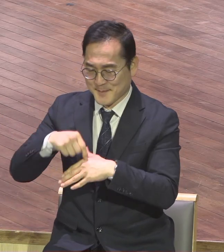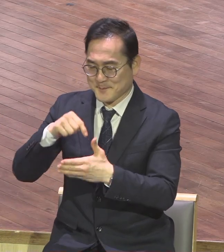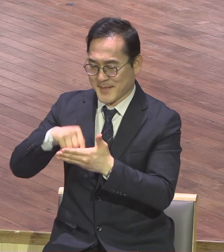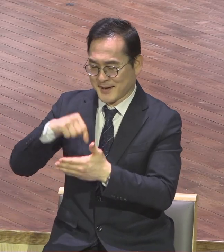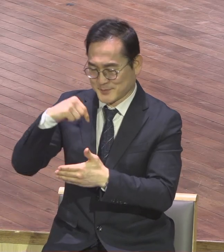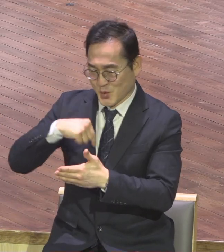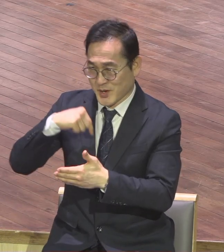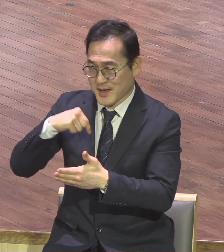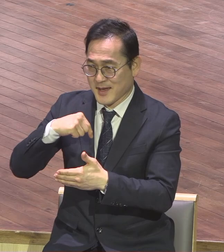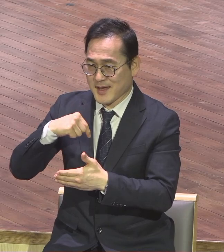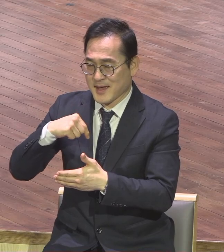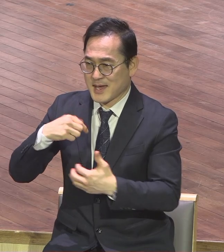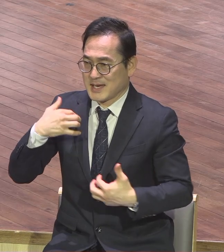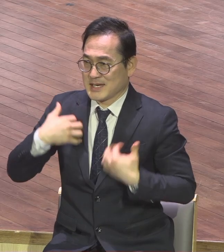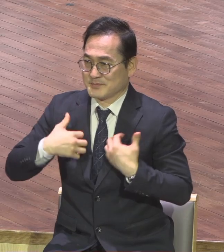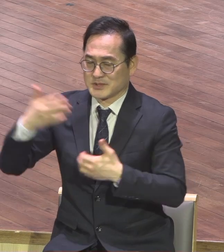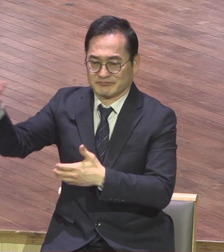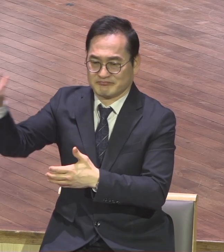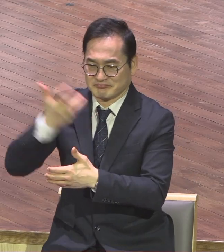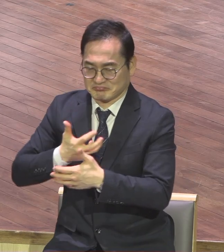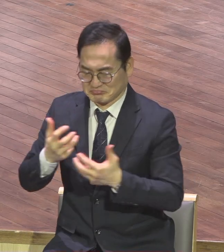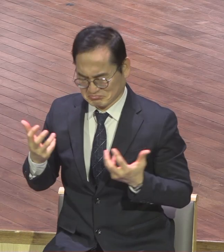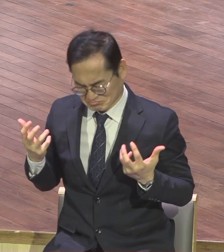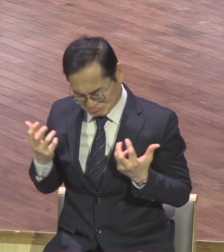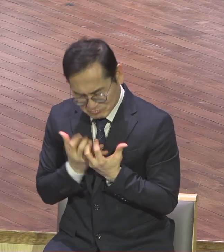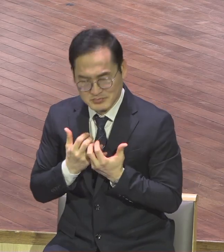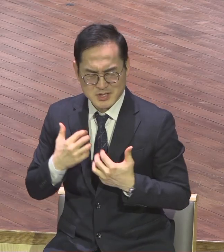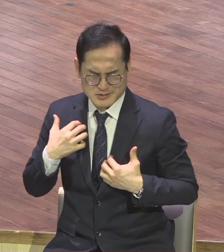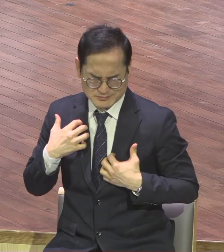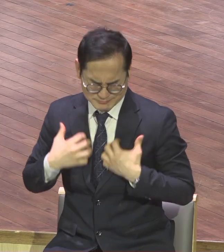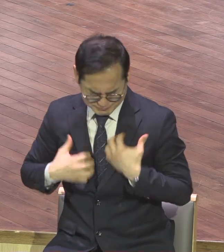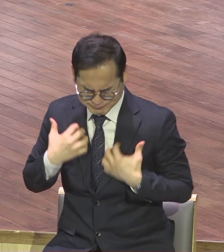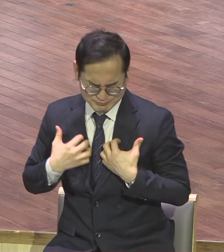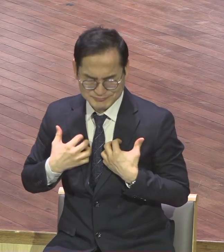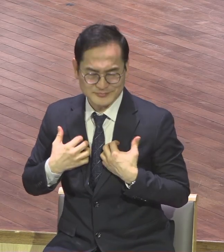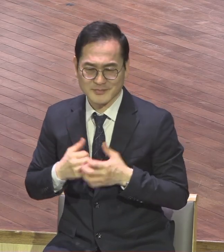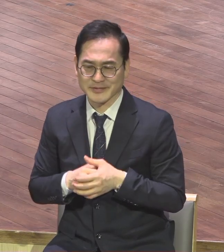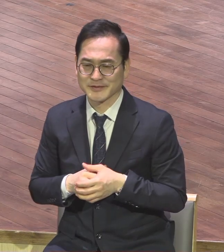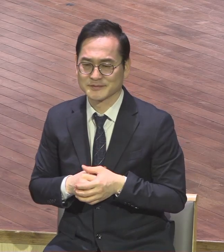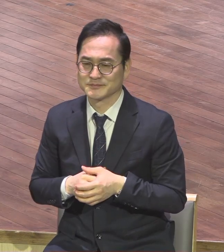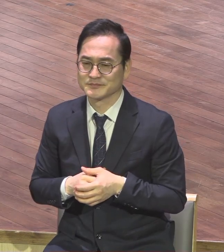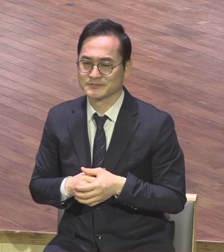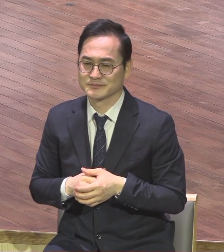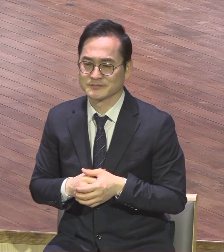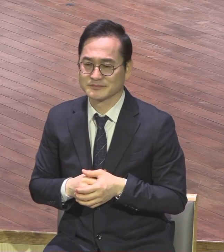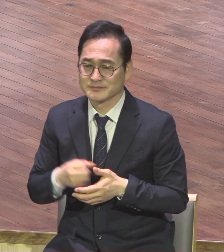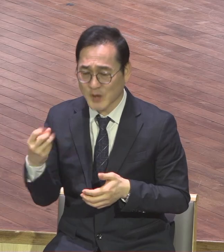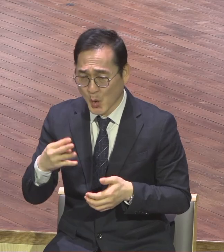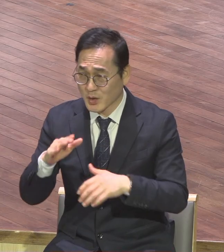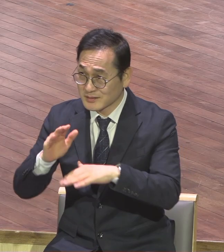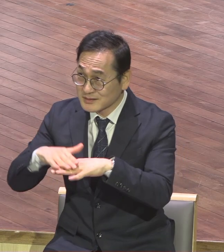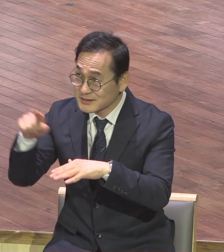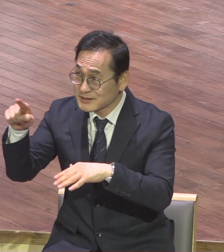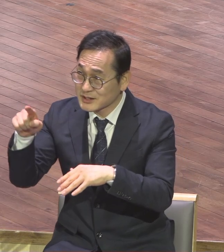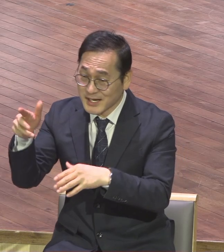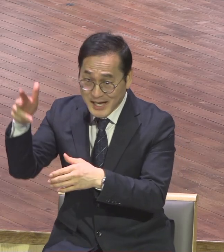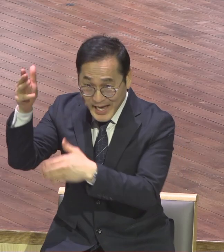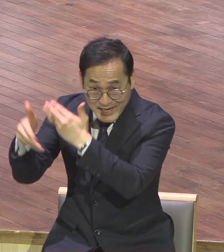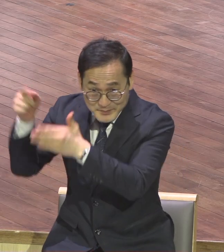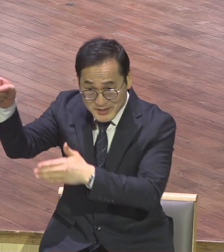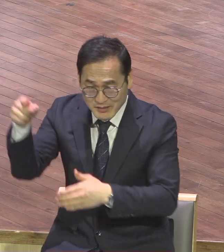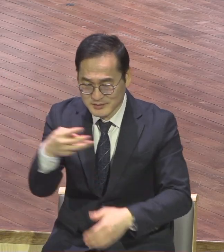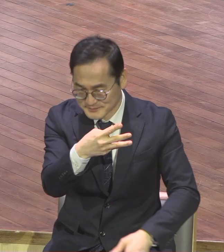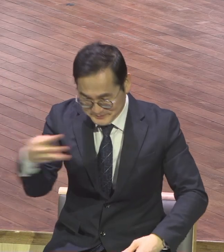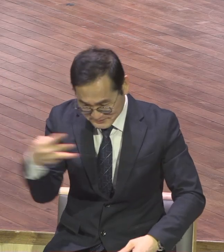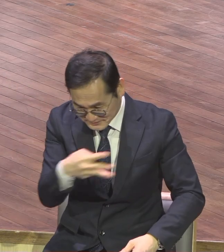속에 폭발하는 기쁨을 주셨고 또 그분께서 내 펜을 움직이고 계시는데 어떻게 내가